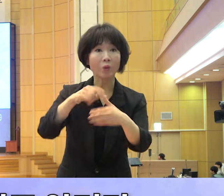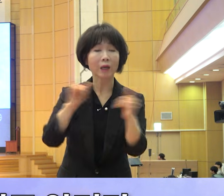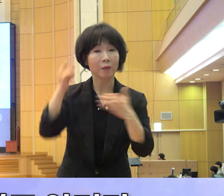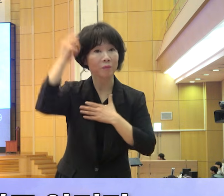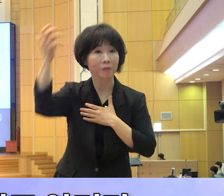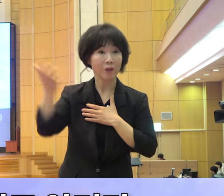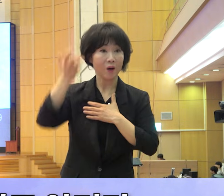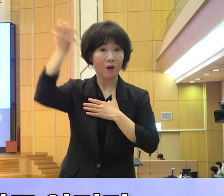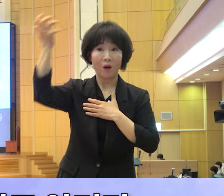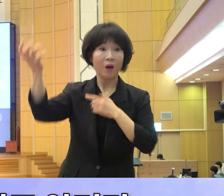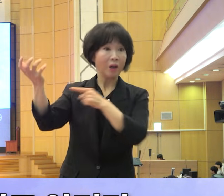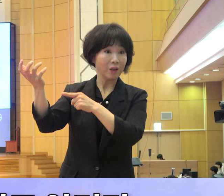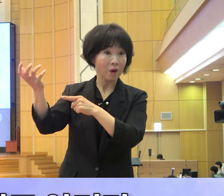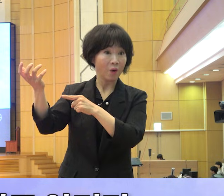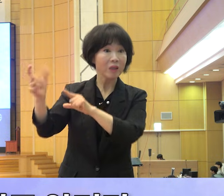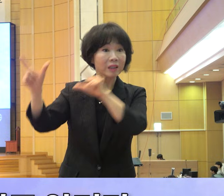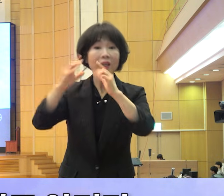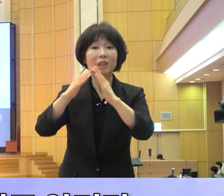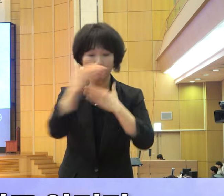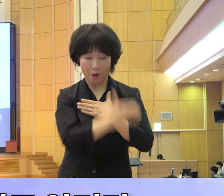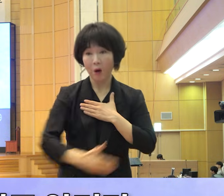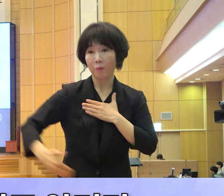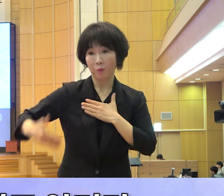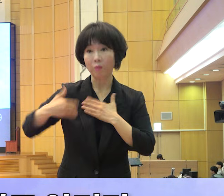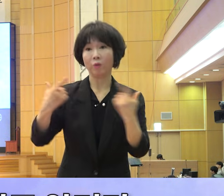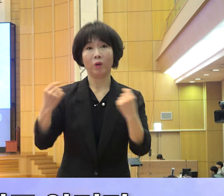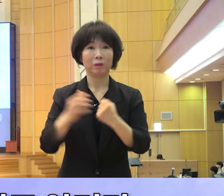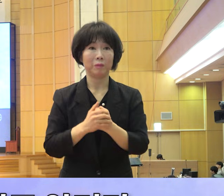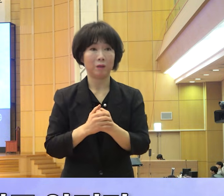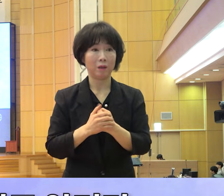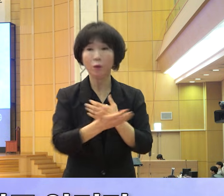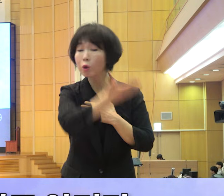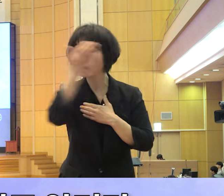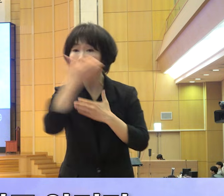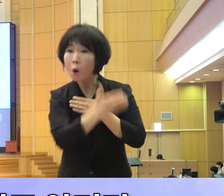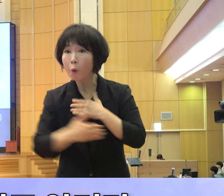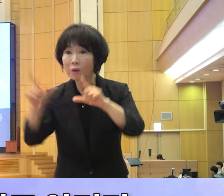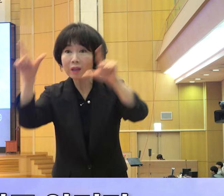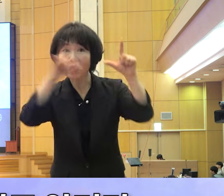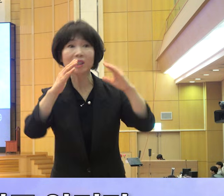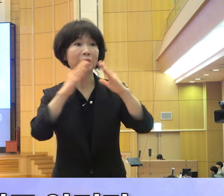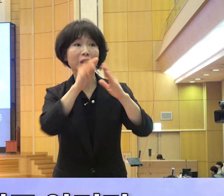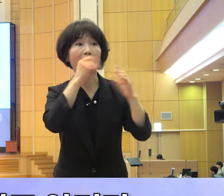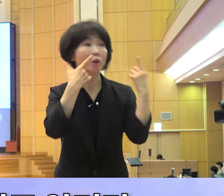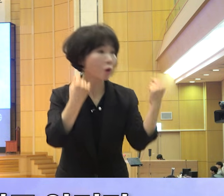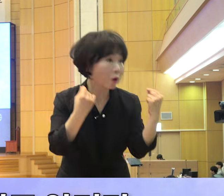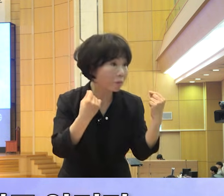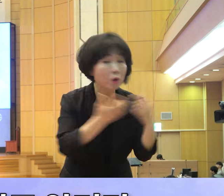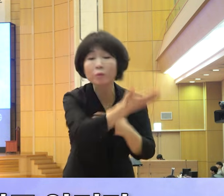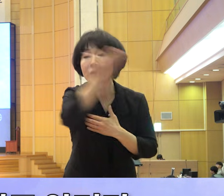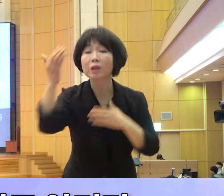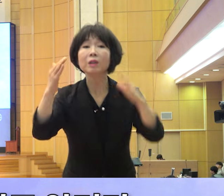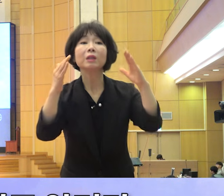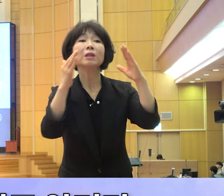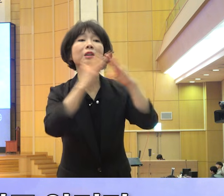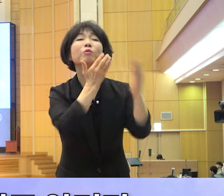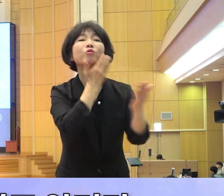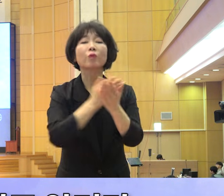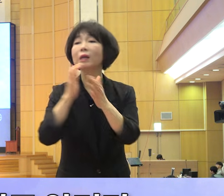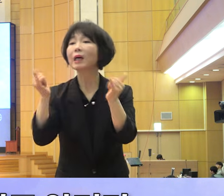있는 집과 같은 건데, 여러분이 육신도 살고 있는 집이 있잖아요. 그럼 여러분의 집이 더 중요해요?